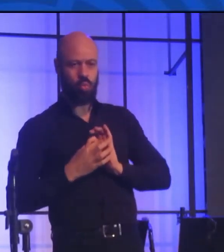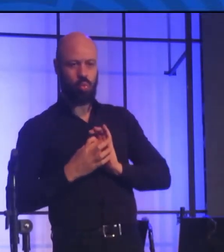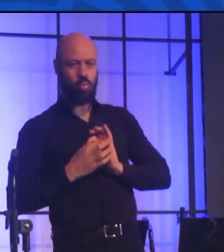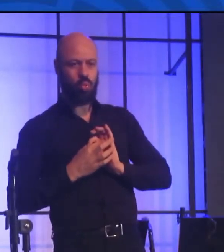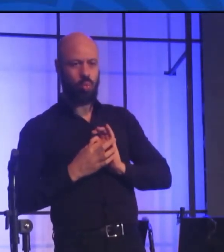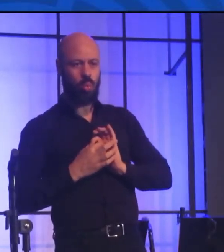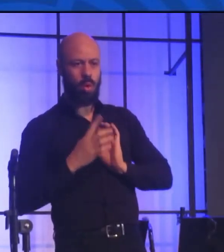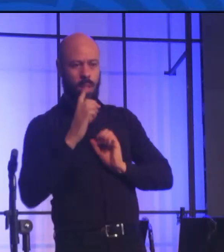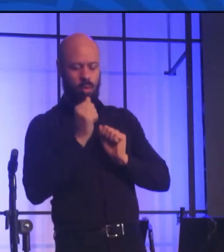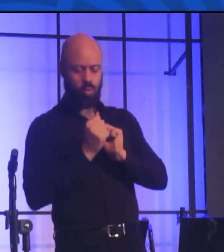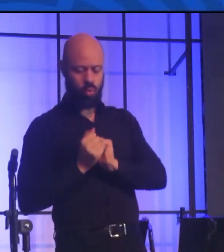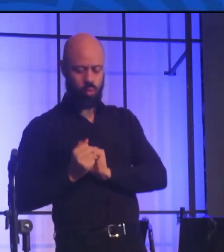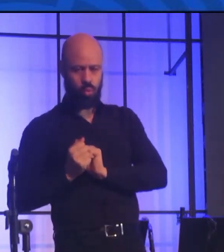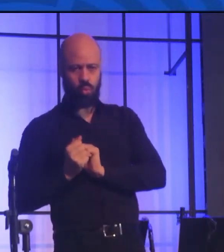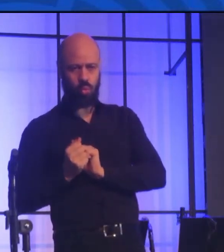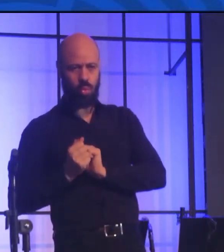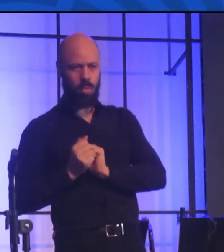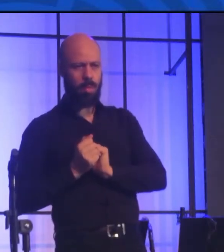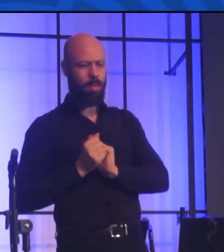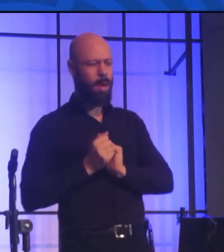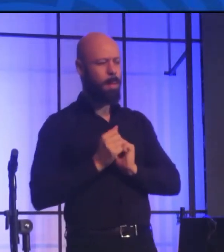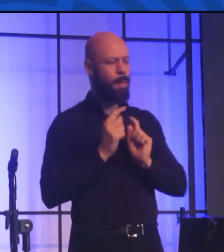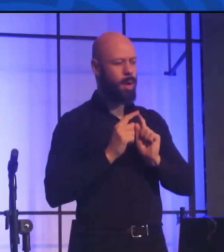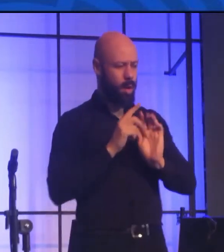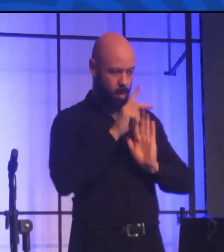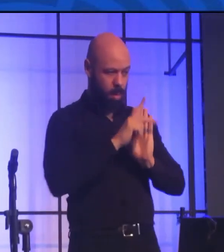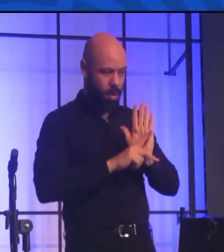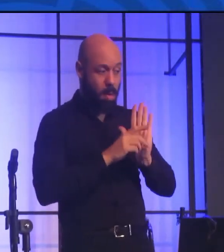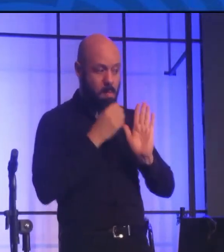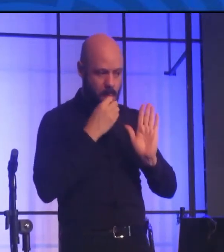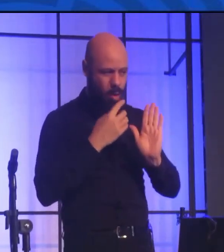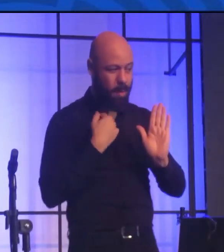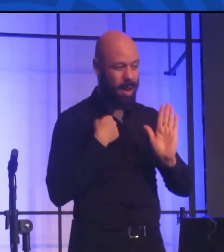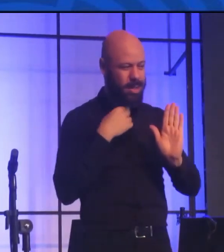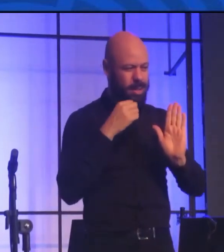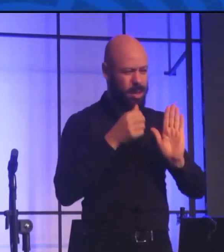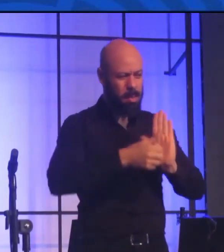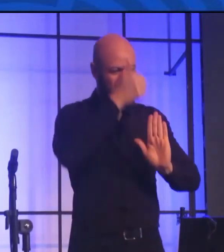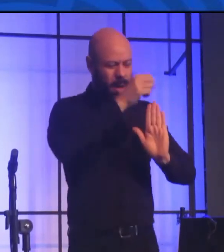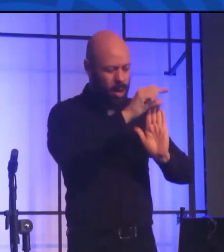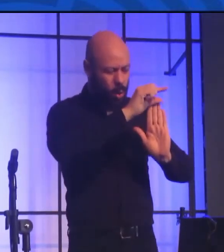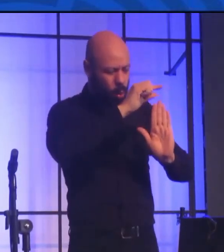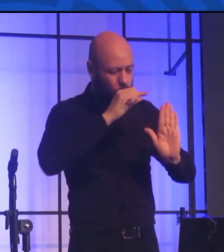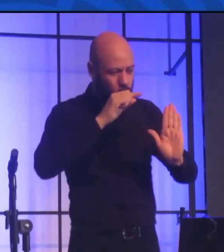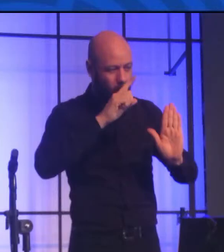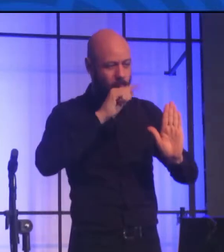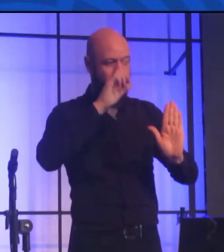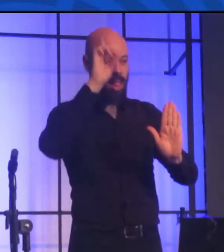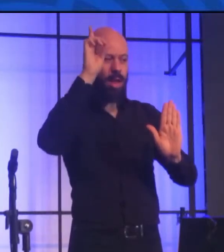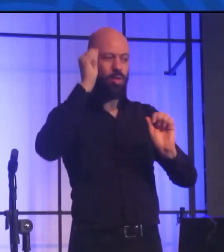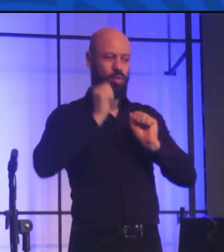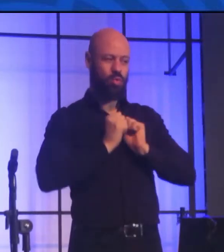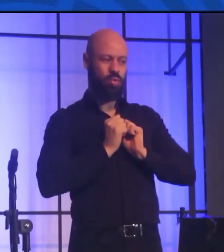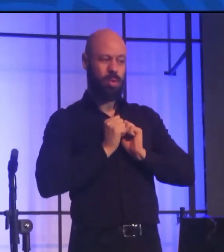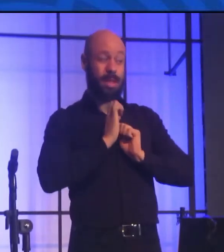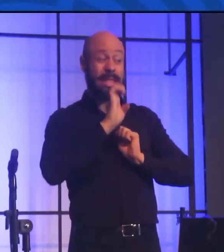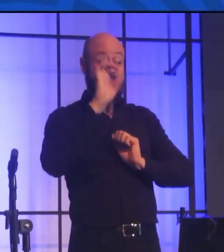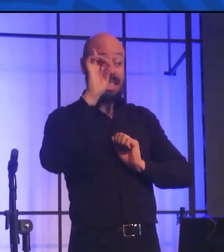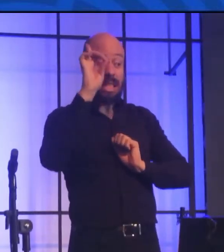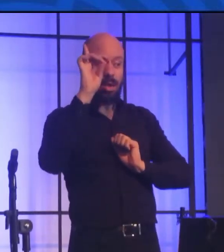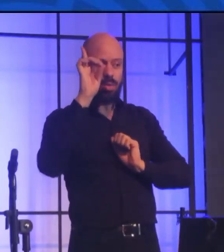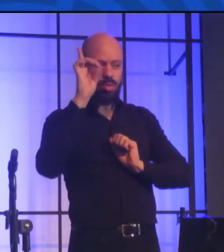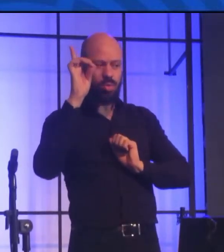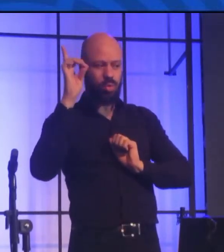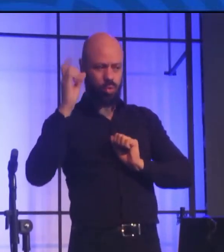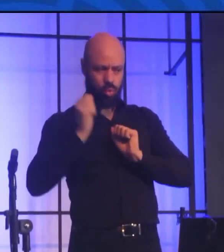quero que esse plano seja Deus. Porque, vamos ser honestos, às vezes eu nem sei o que